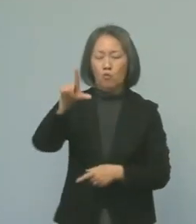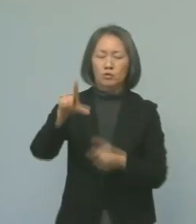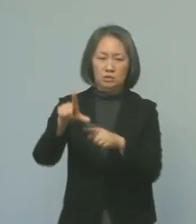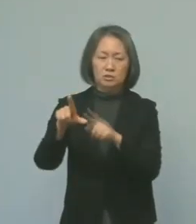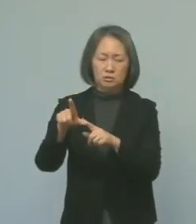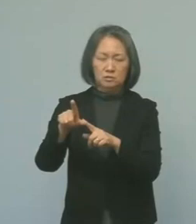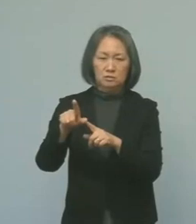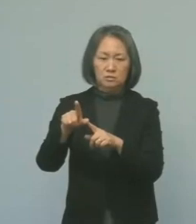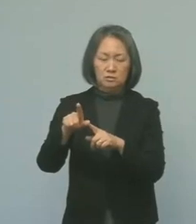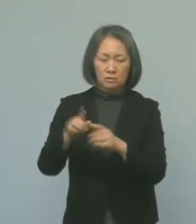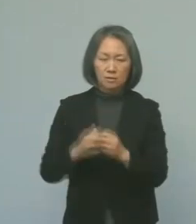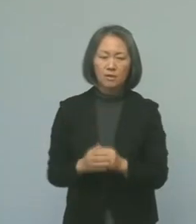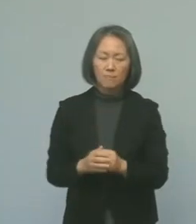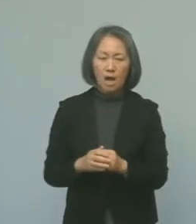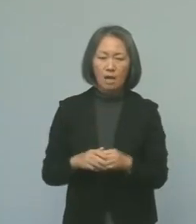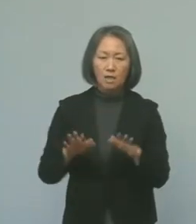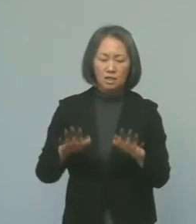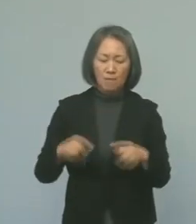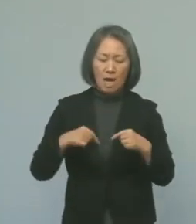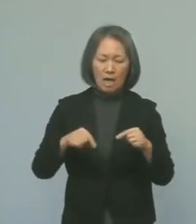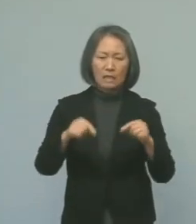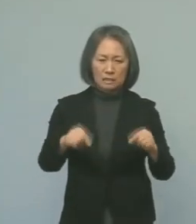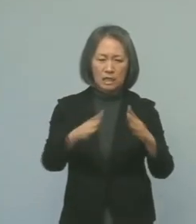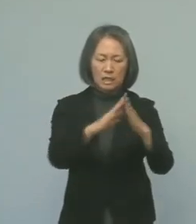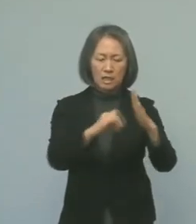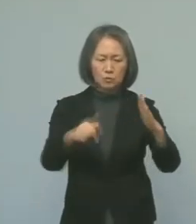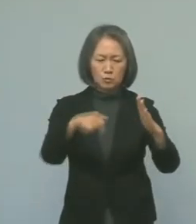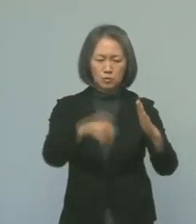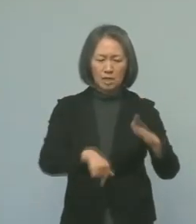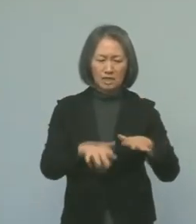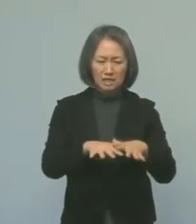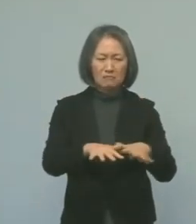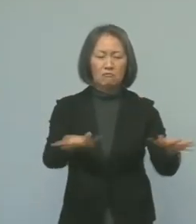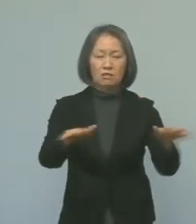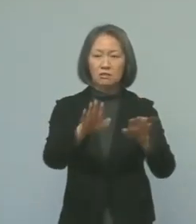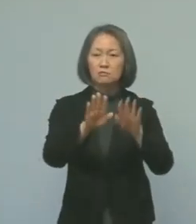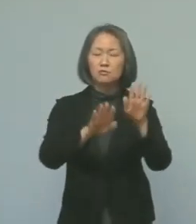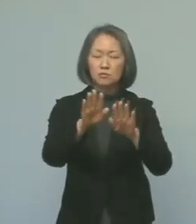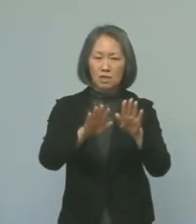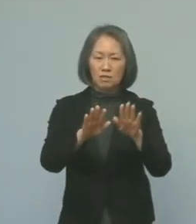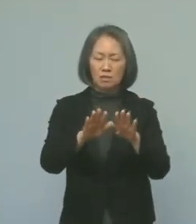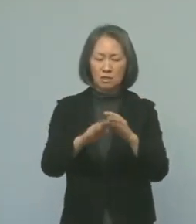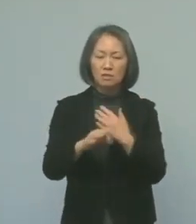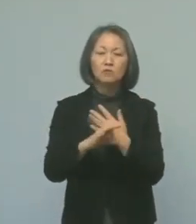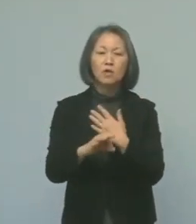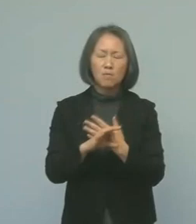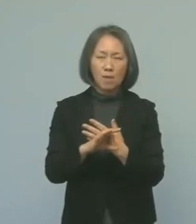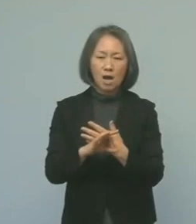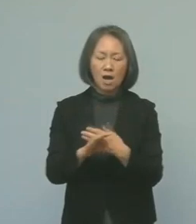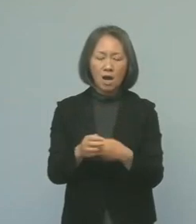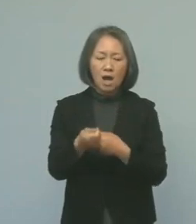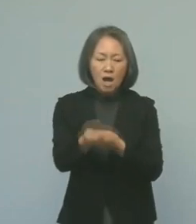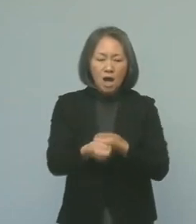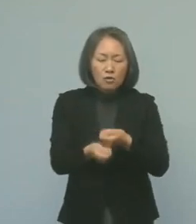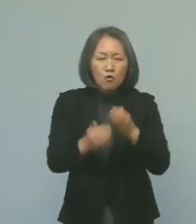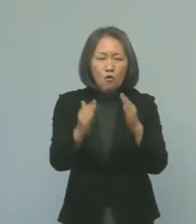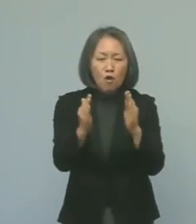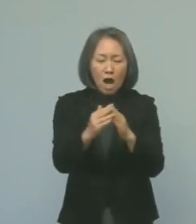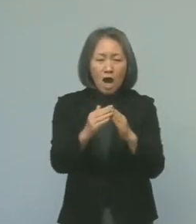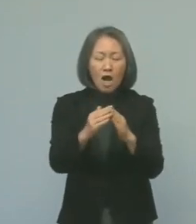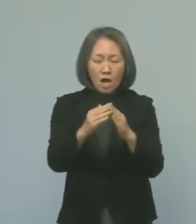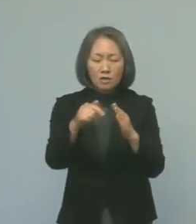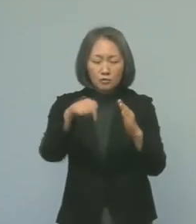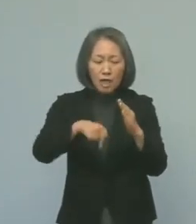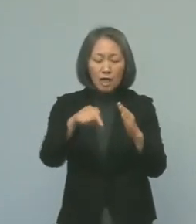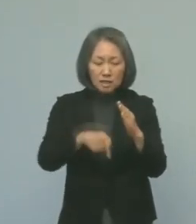家族内で感染が広がっているっていう状況の中で、例えばじゃあ一人農家で家族でかかってし